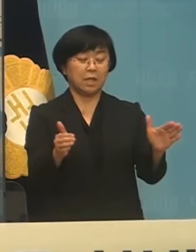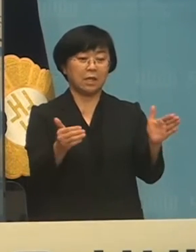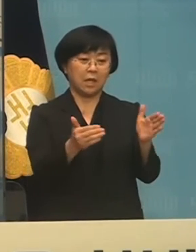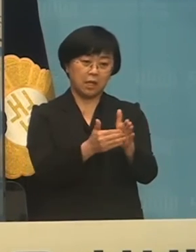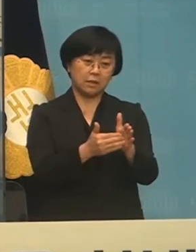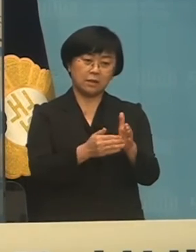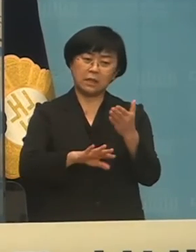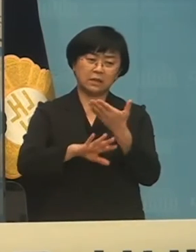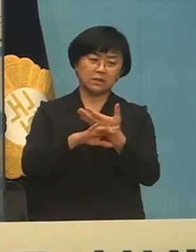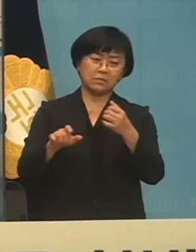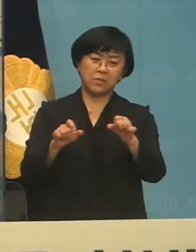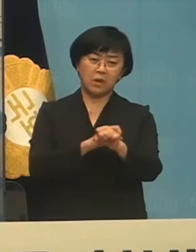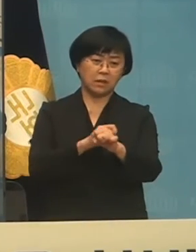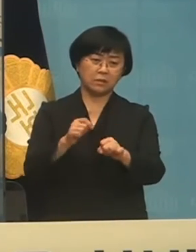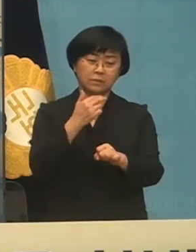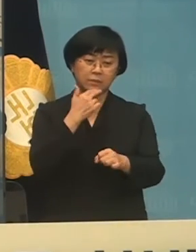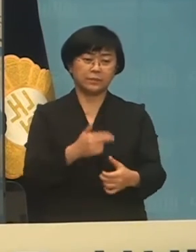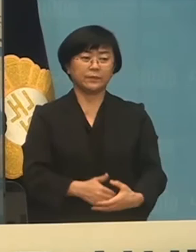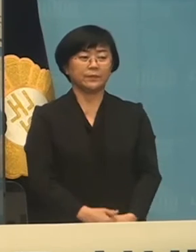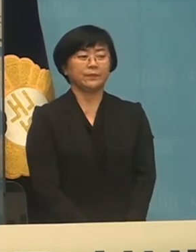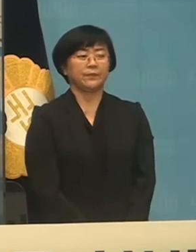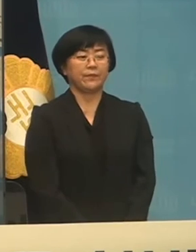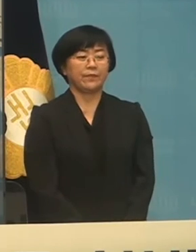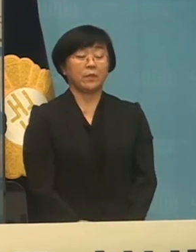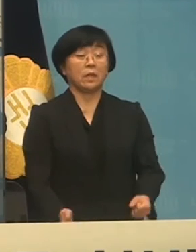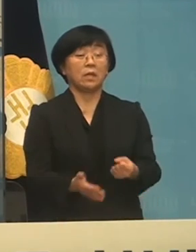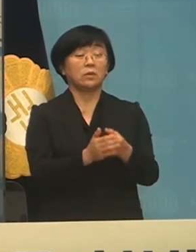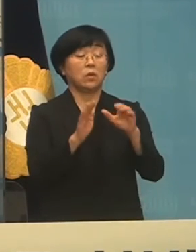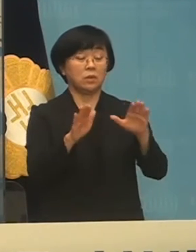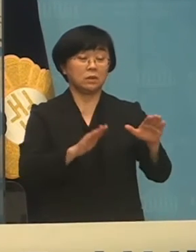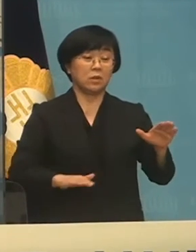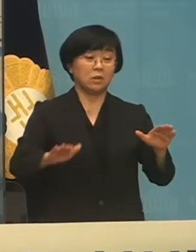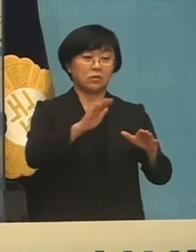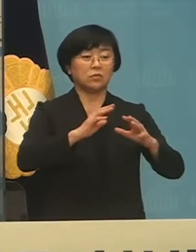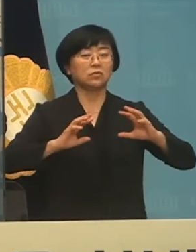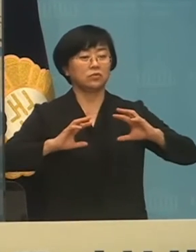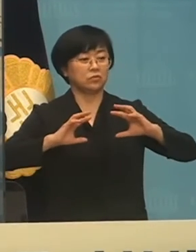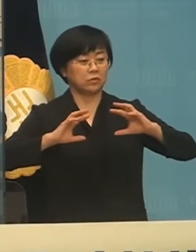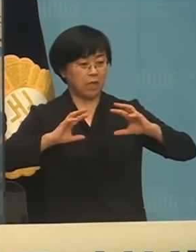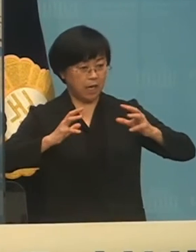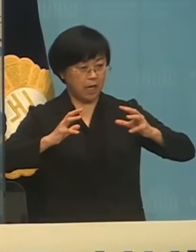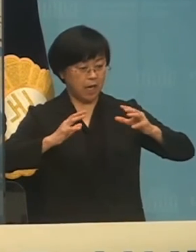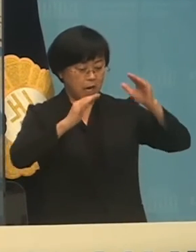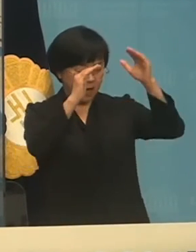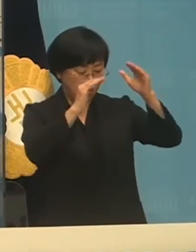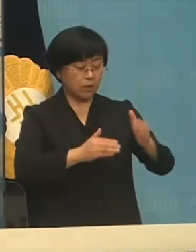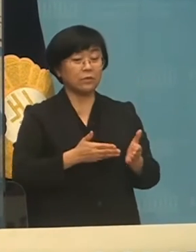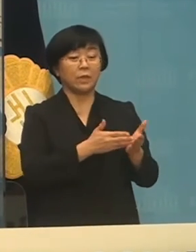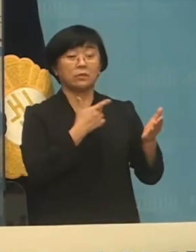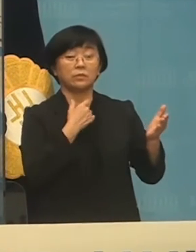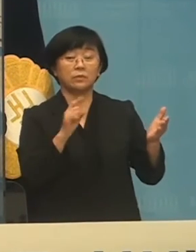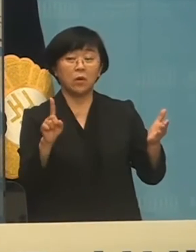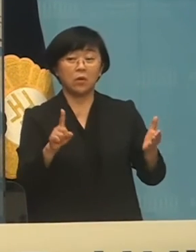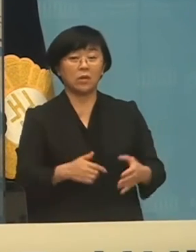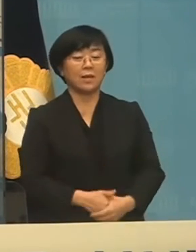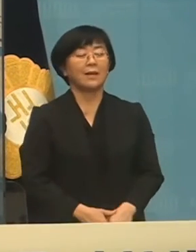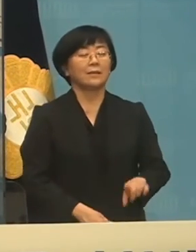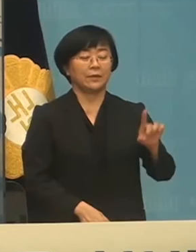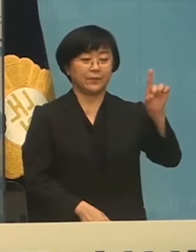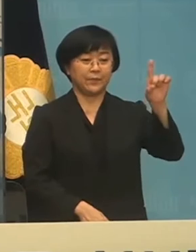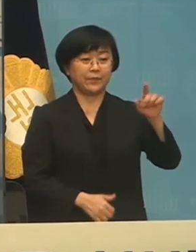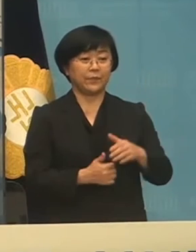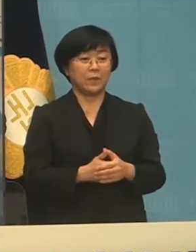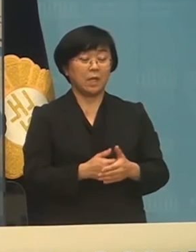현재까지도 별다른 조치는 없었습니다. 그래서 오늘 저희는 국가에 아래와 같이 호소합니다.